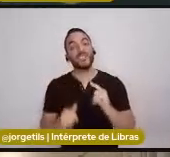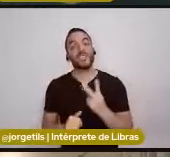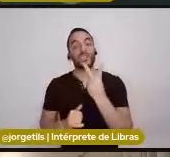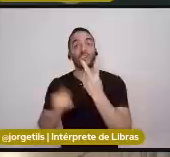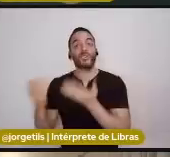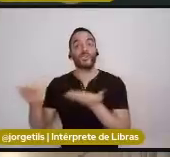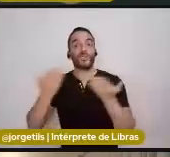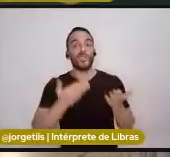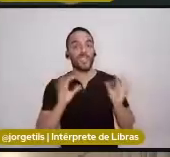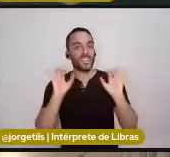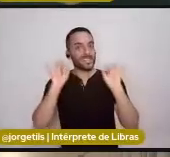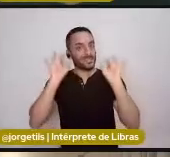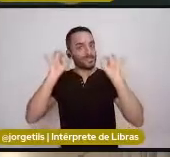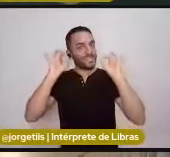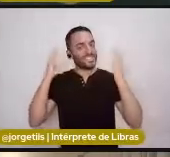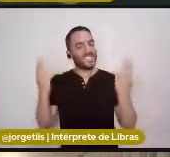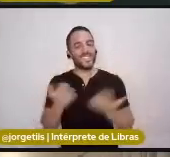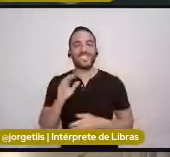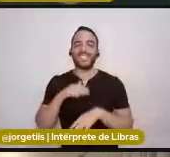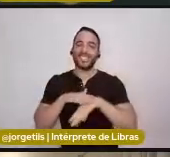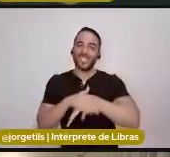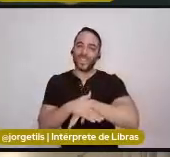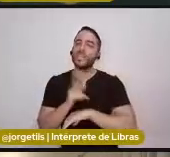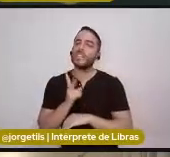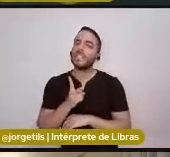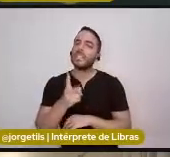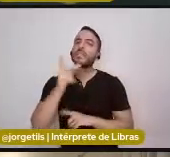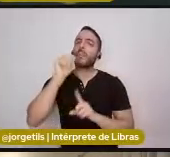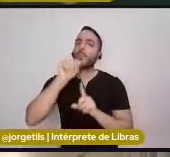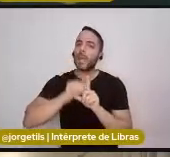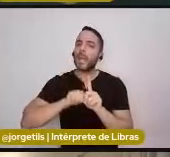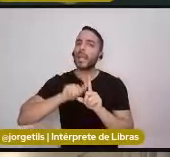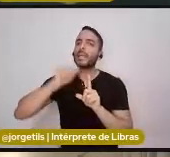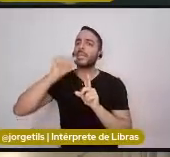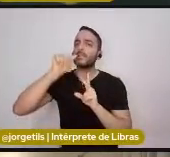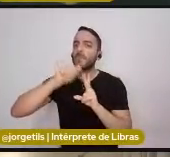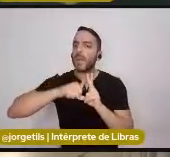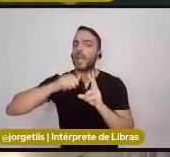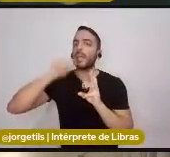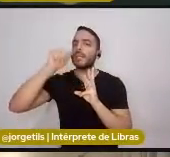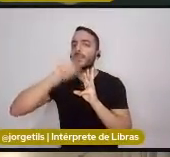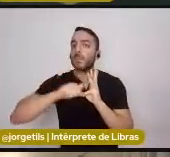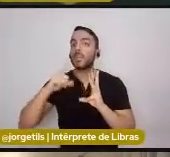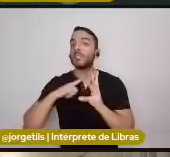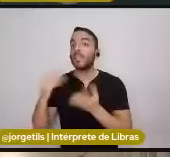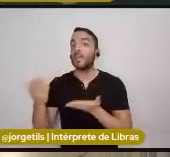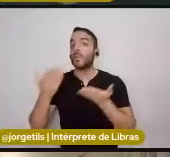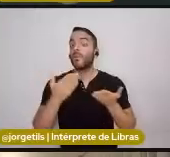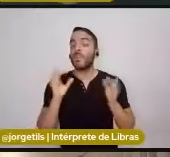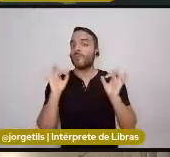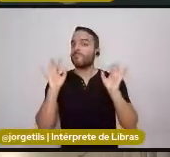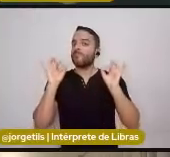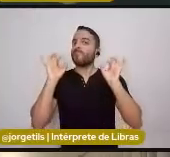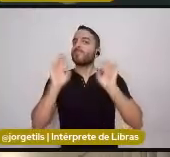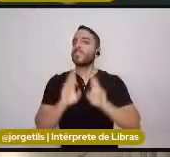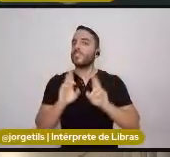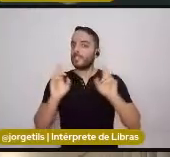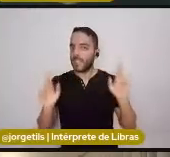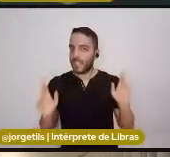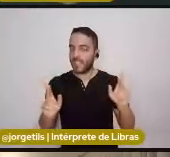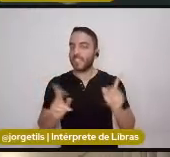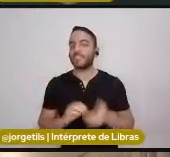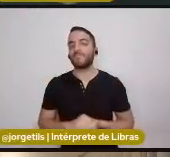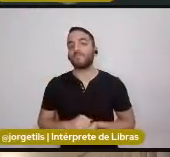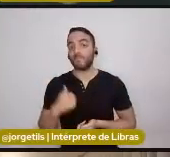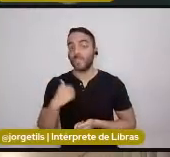da noite. Cada noite, cada mês, a gente tem convidados VIPs diferentes. E eu vou pedir, então, para a